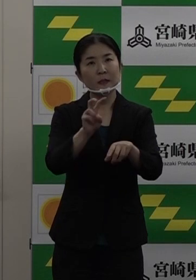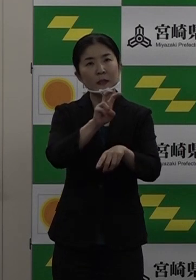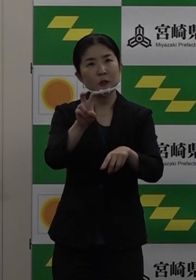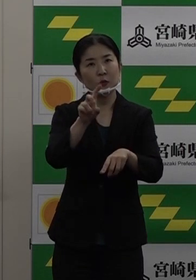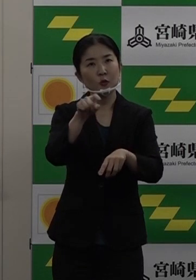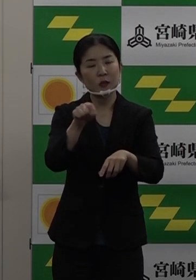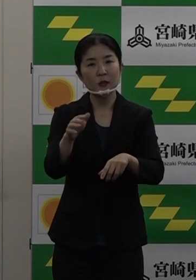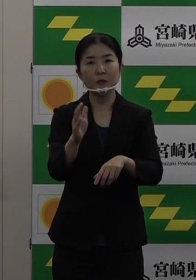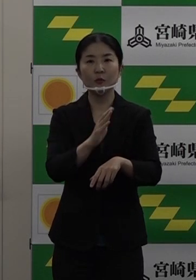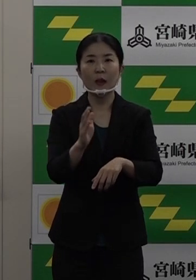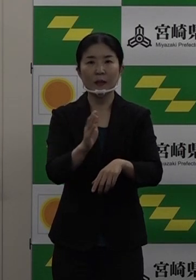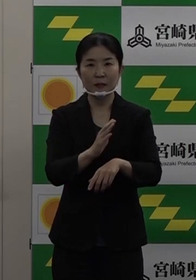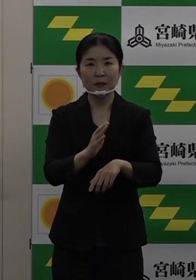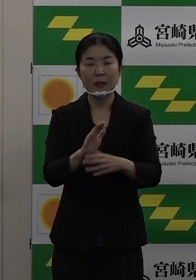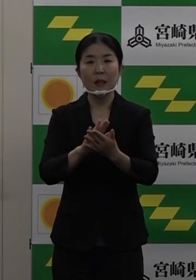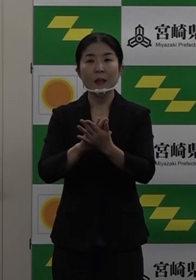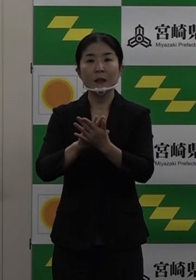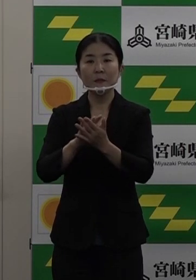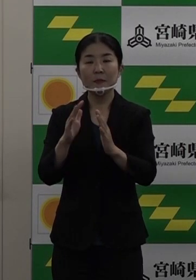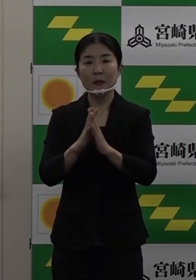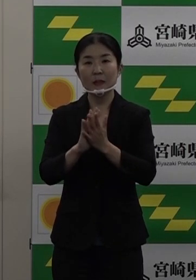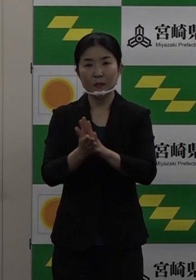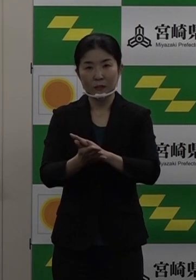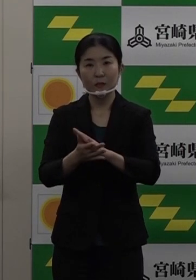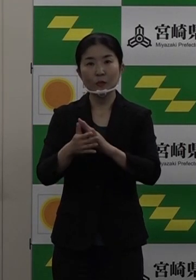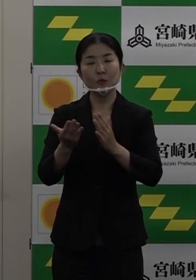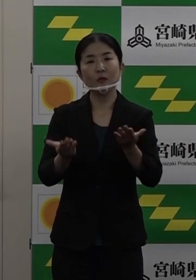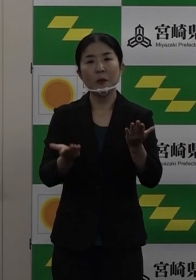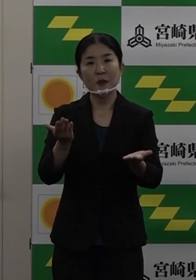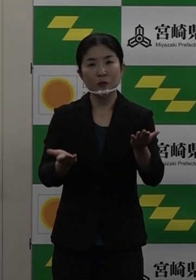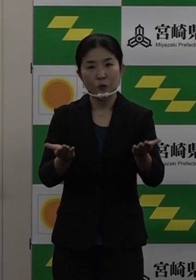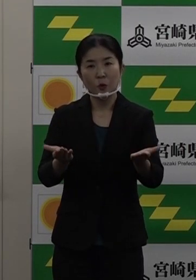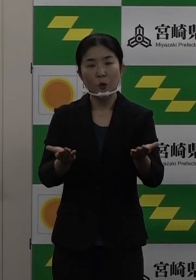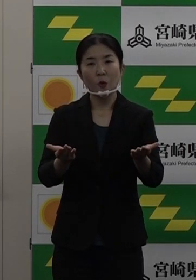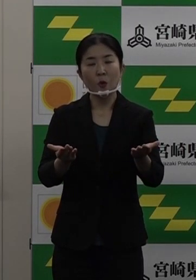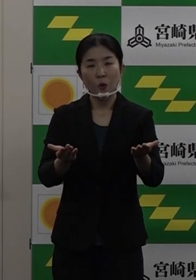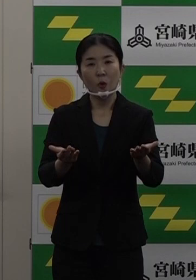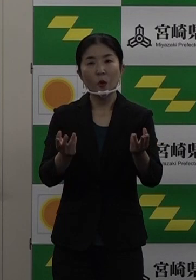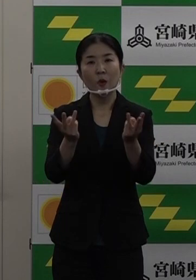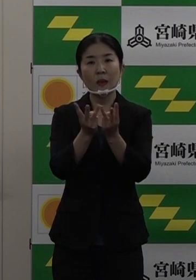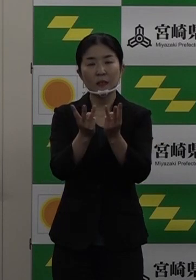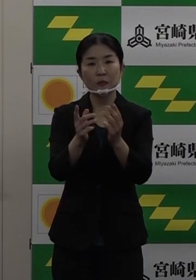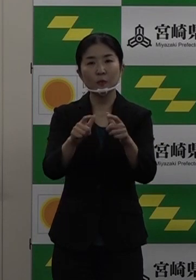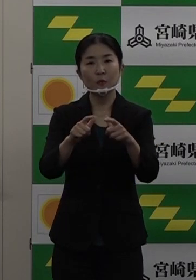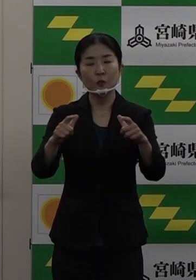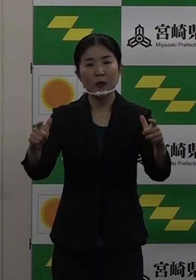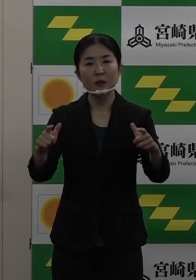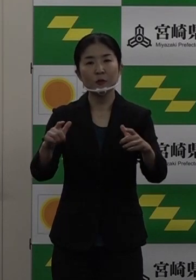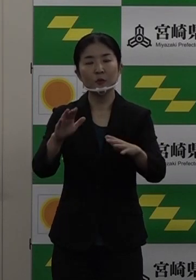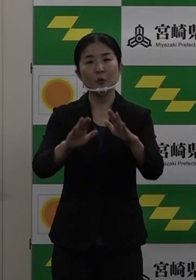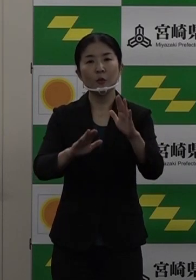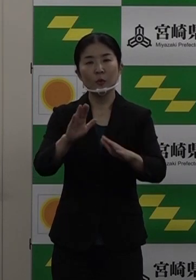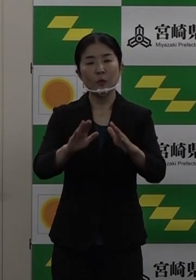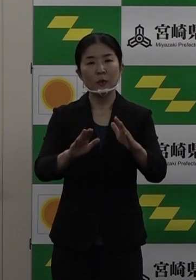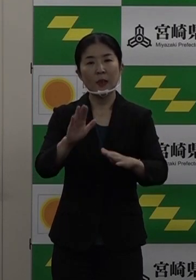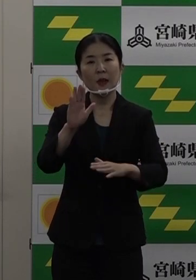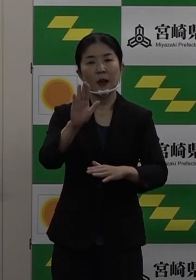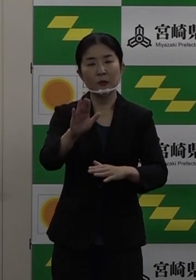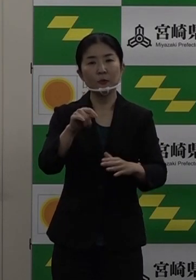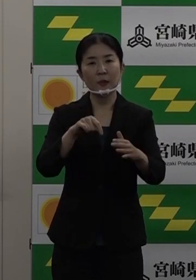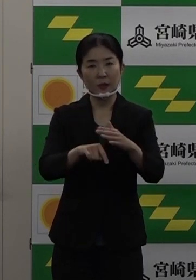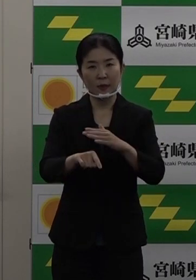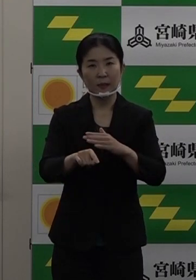いということであります。本県から比べるとまだまだ落ちきっていない状況にあるということでです